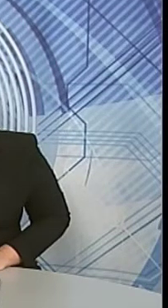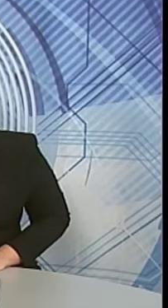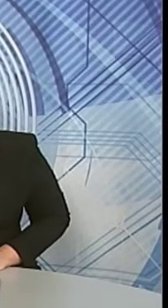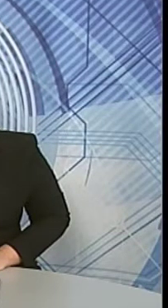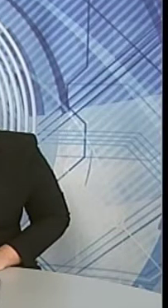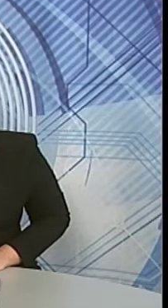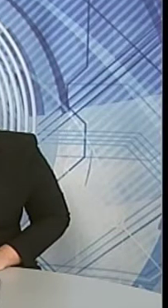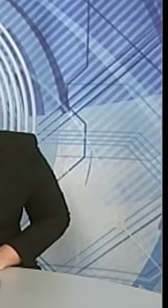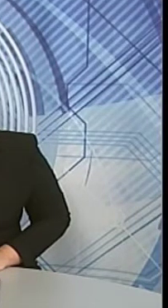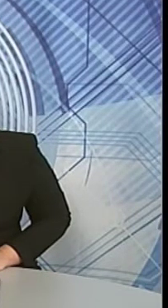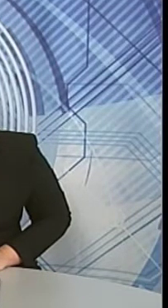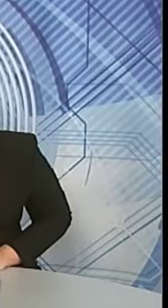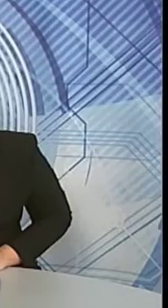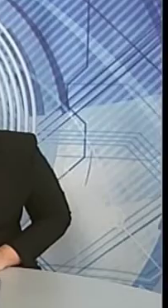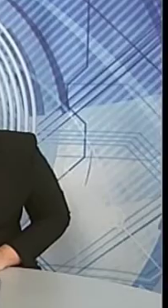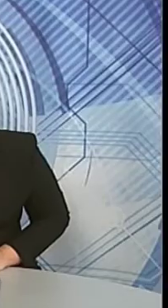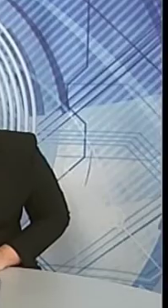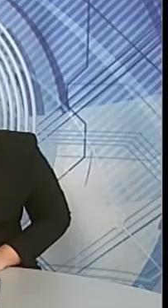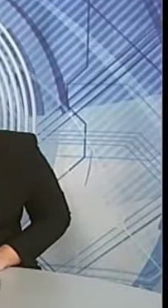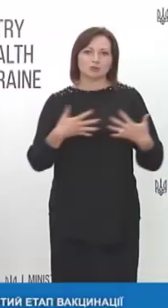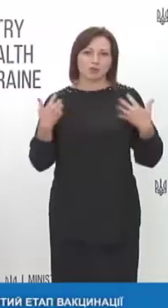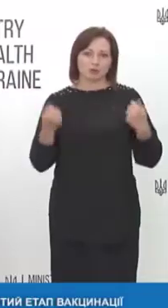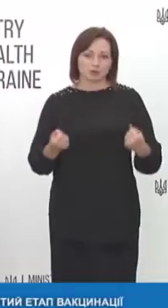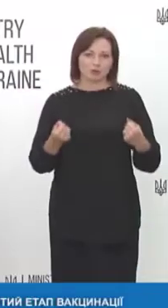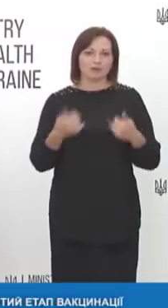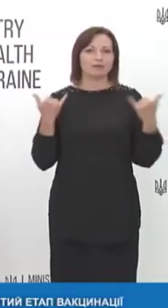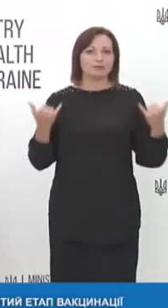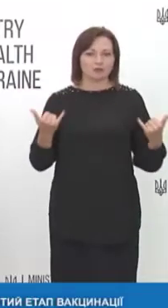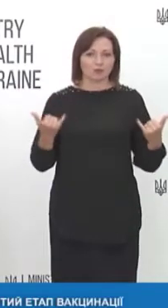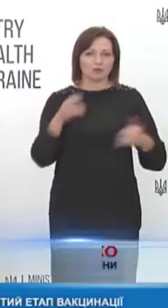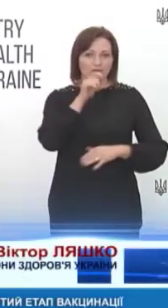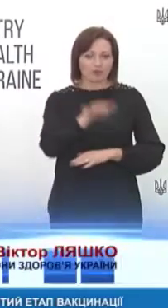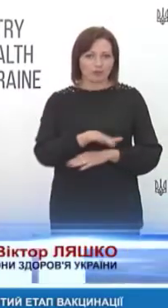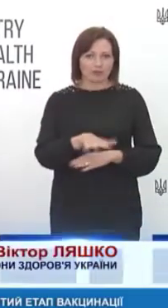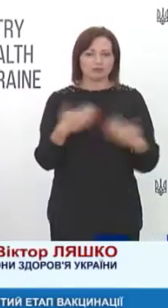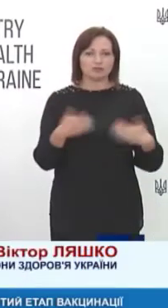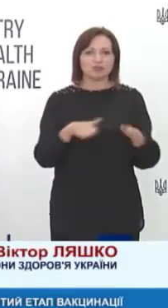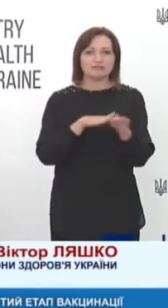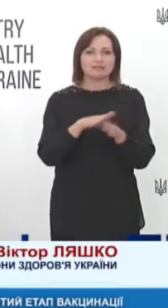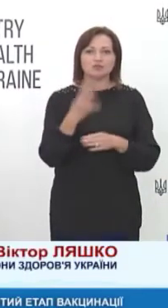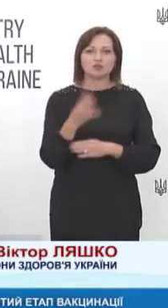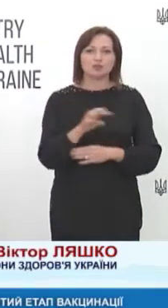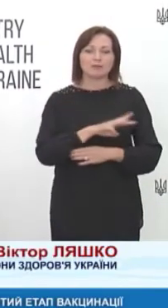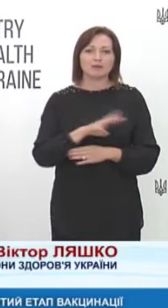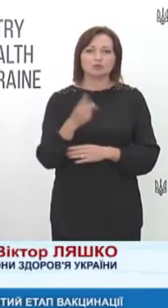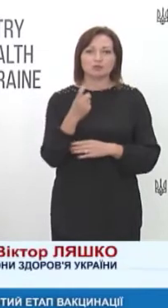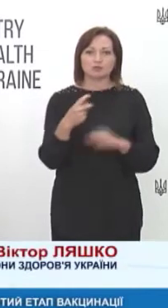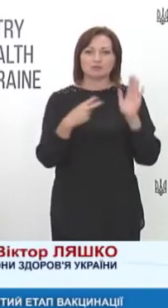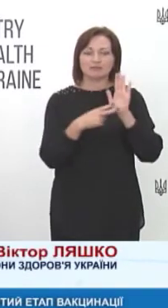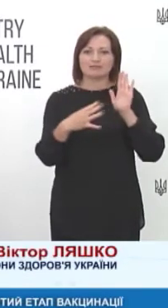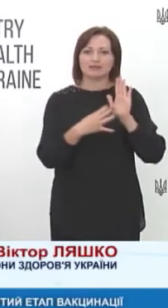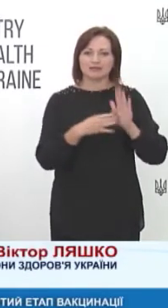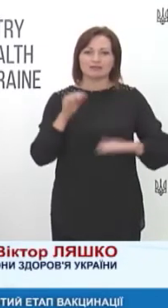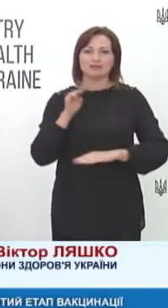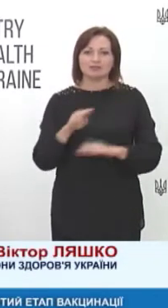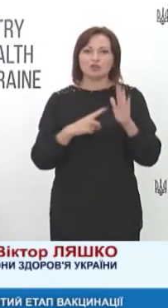уже сделали прививку более 4 миллионов человек. На сегодня в Украине уже действовано 4 миллиона 179